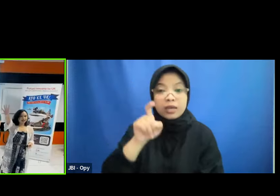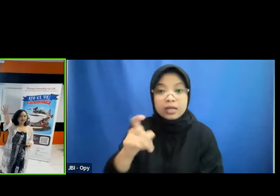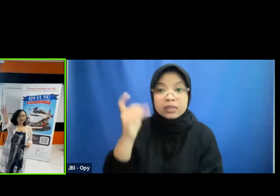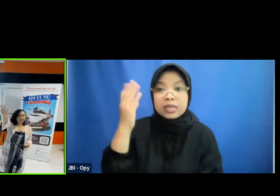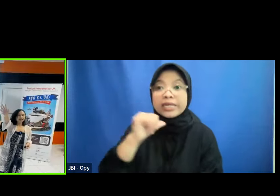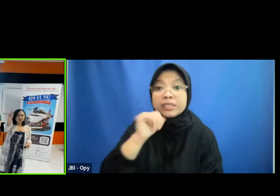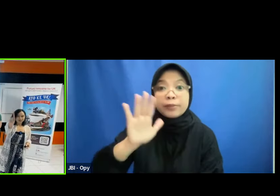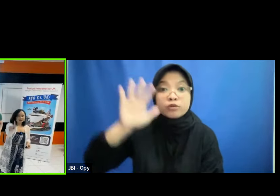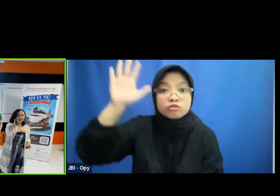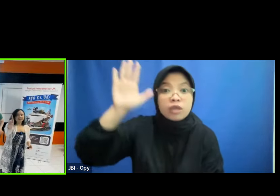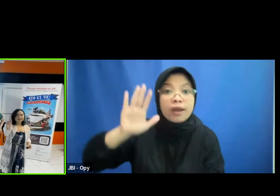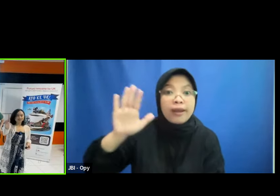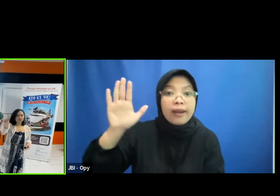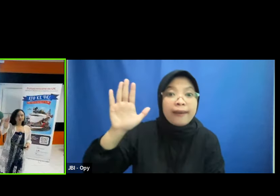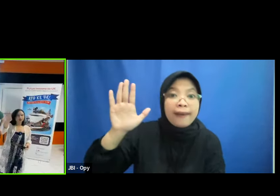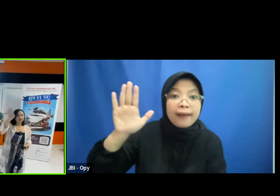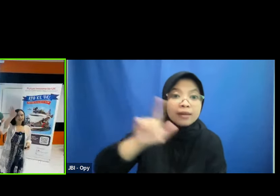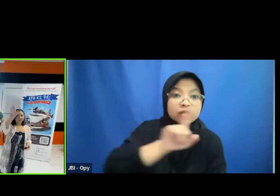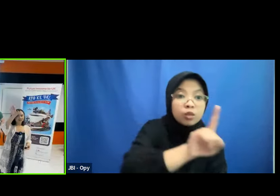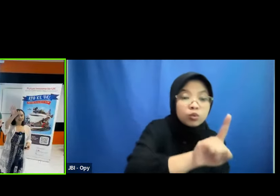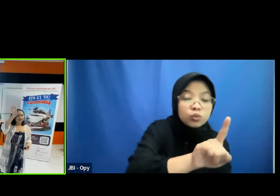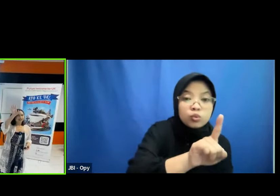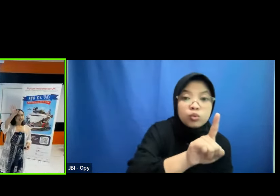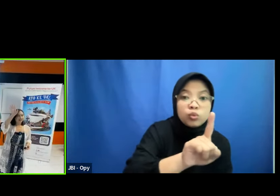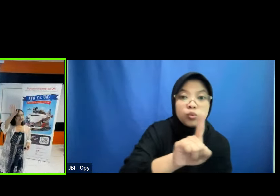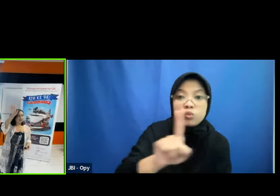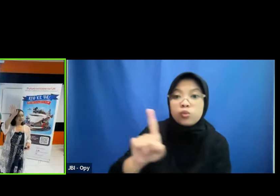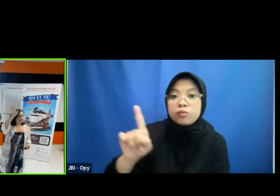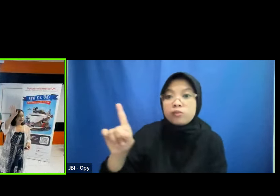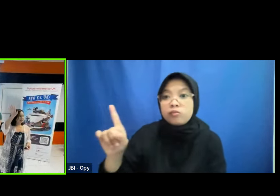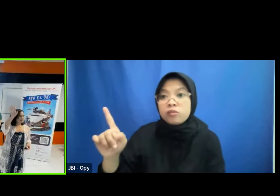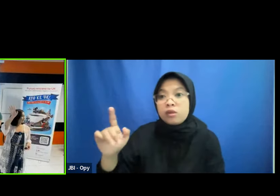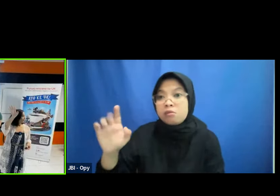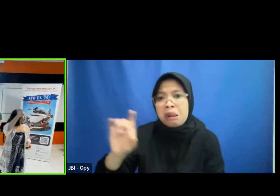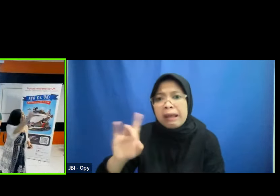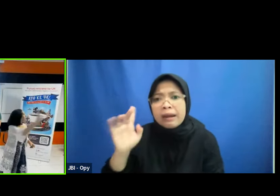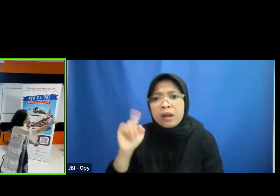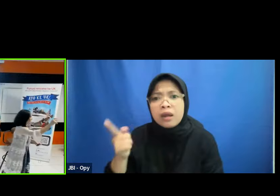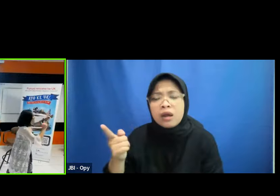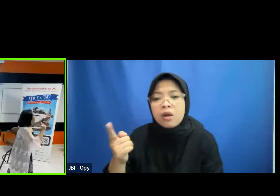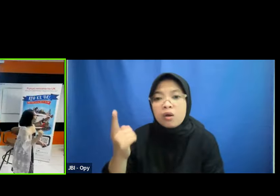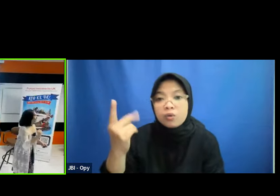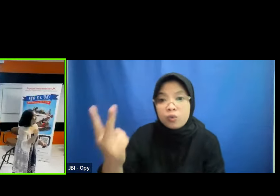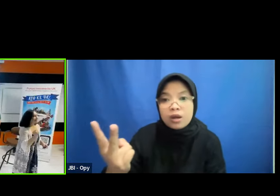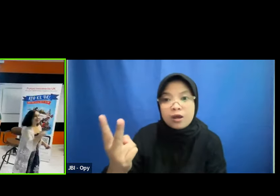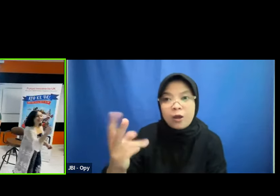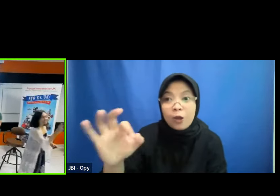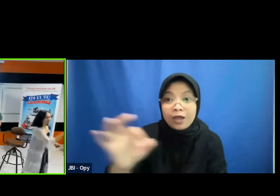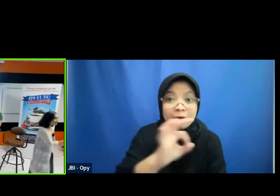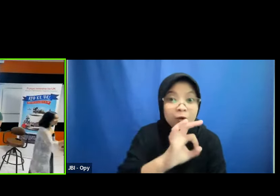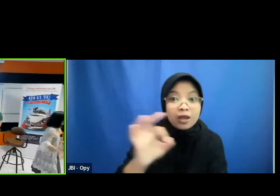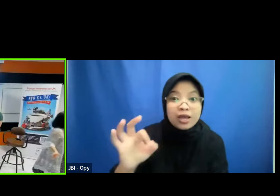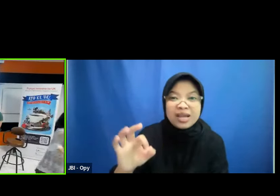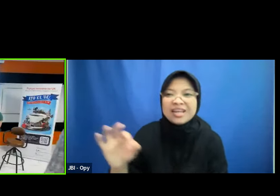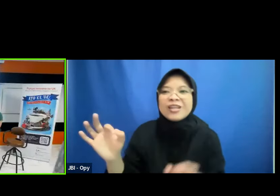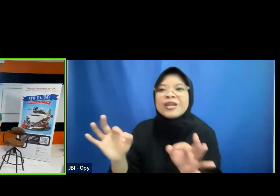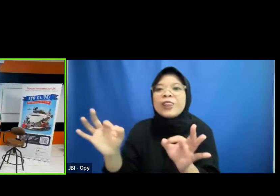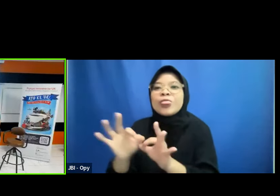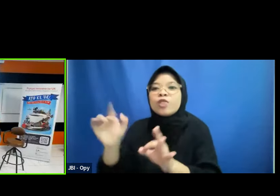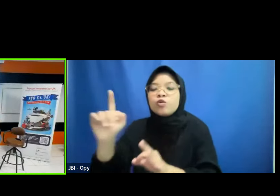siapa yang tunjuk tangan oke kakak satu ada lagi Oh oke Kak Oke dari yang dekat dulu